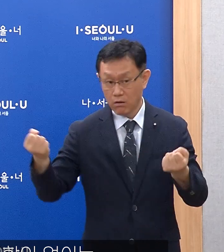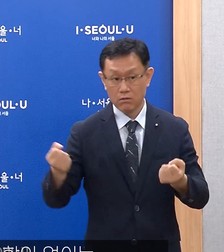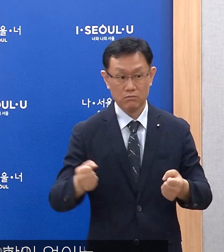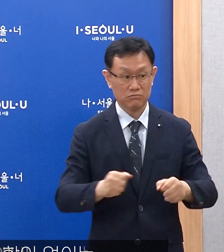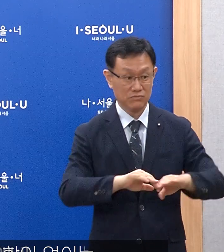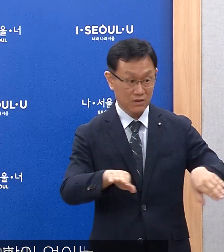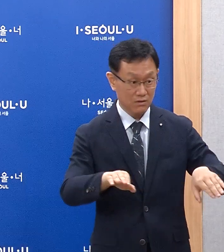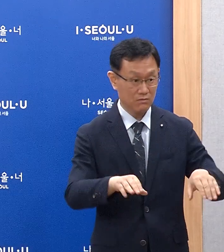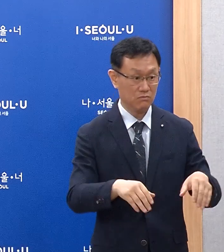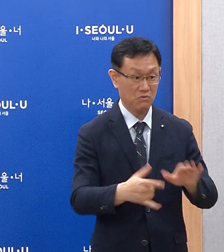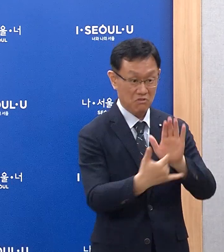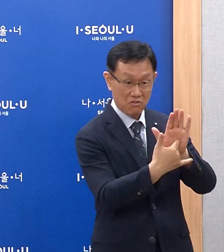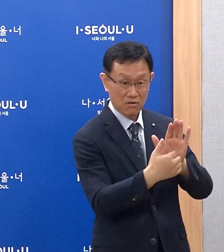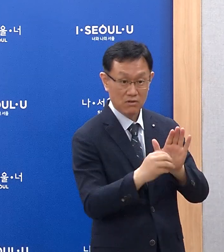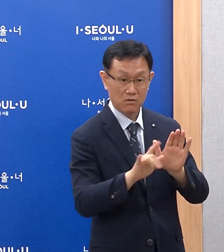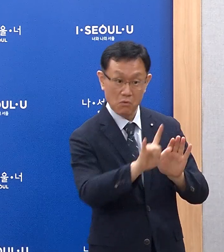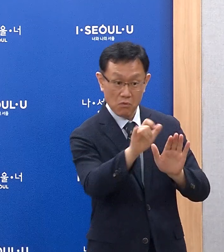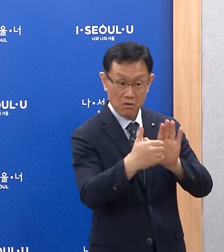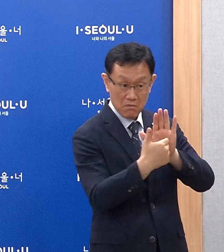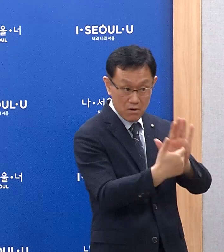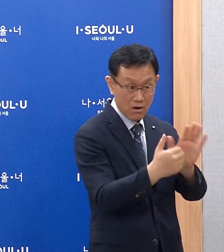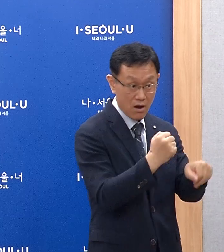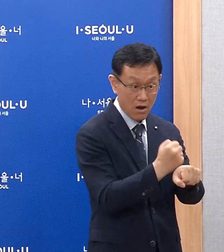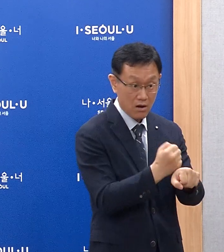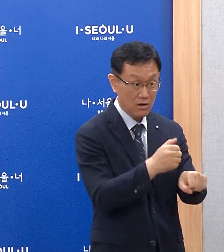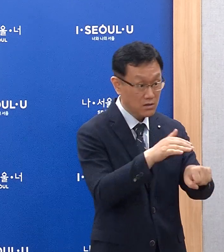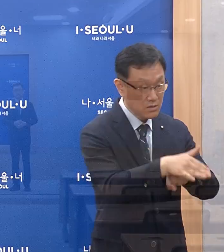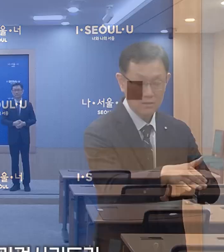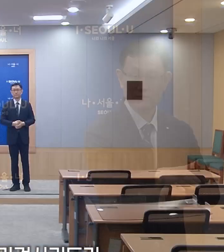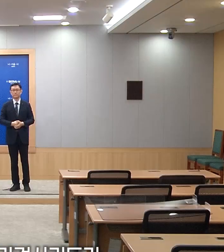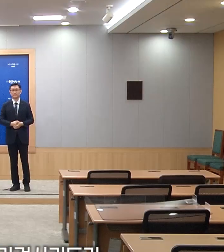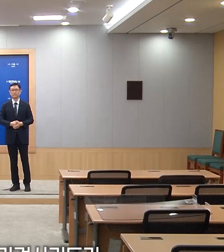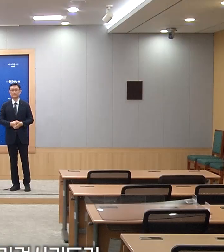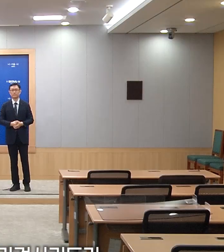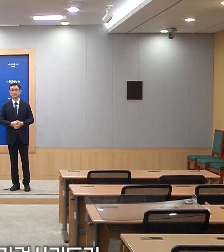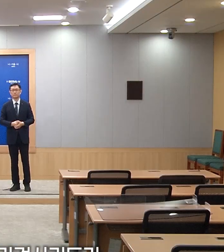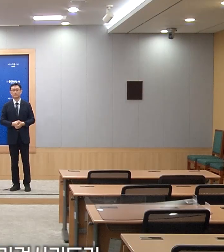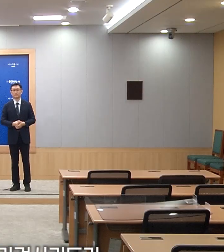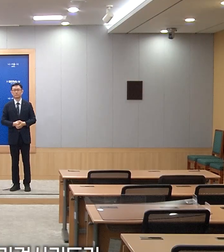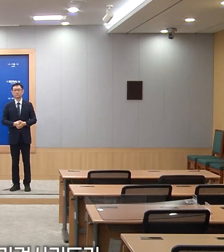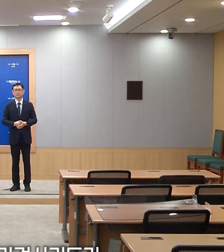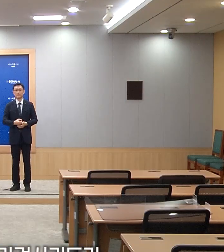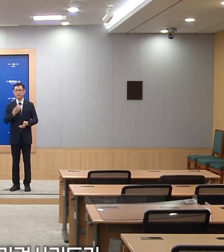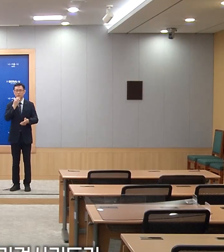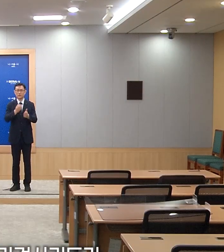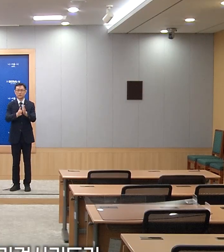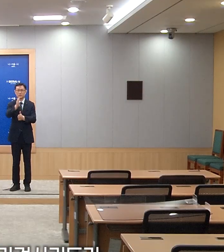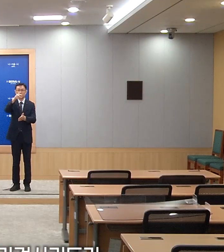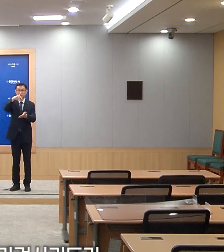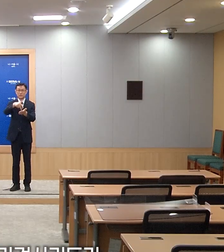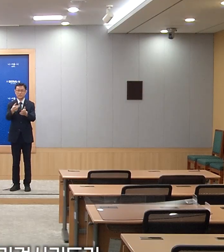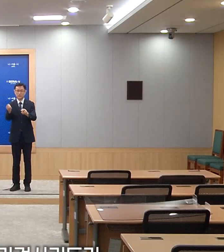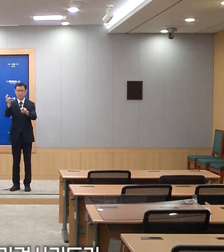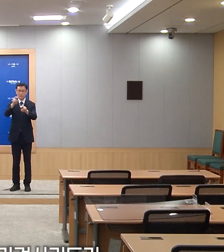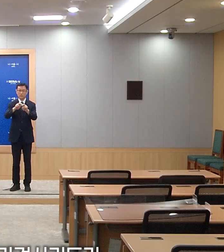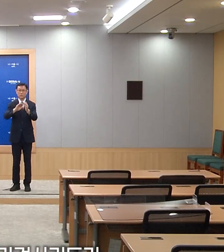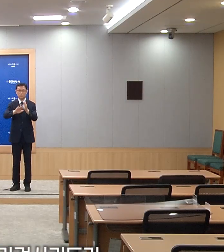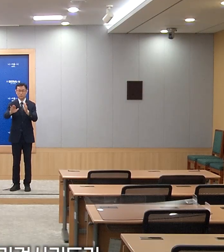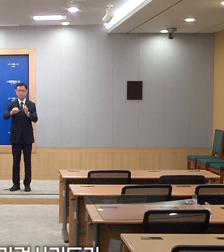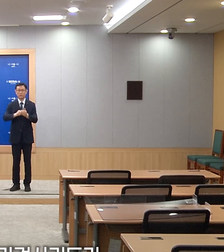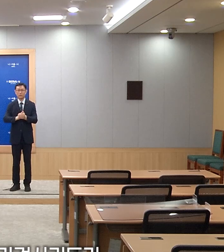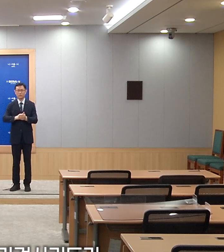방역체계를 마련하는 것은 지금까지와 마찬가지로 없을 겁니다. 시장님 취임 후 역점적으로 추진한